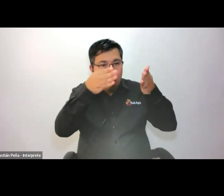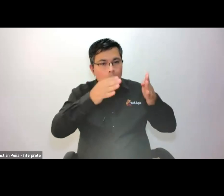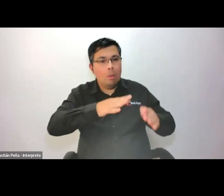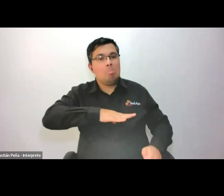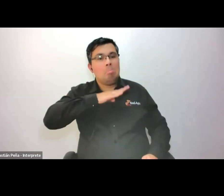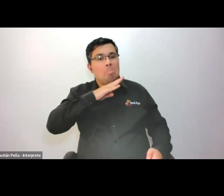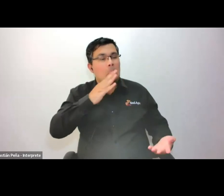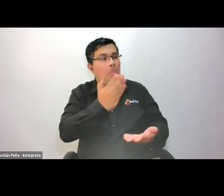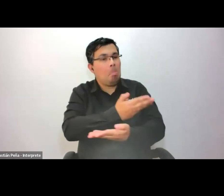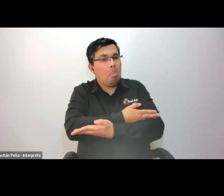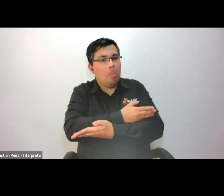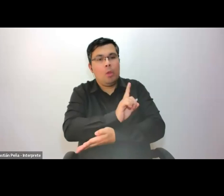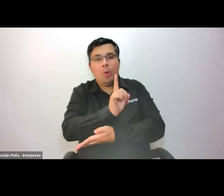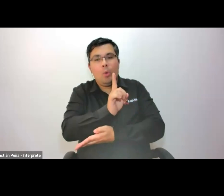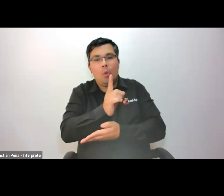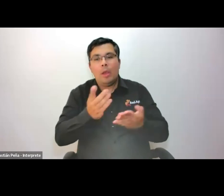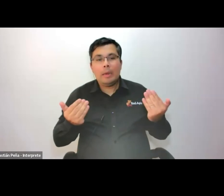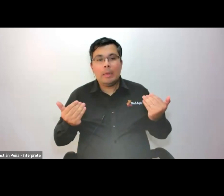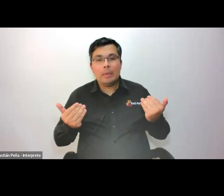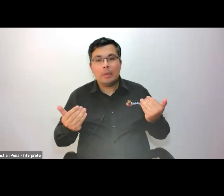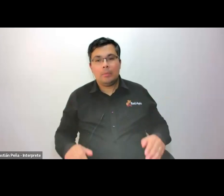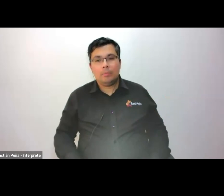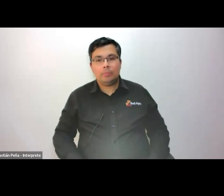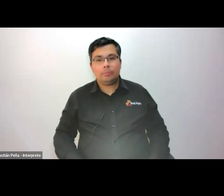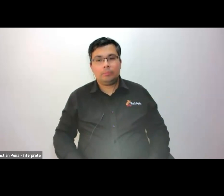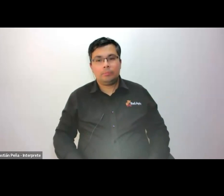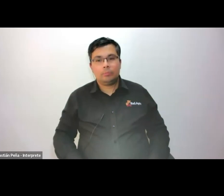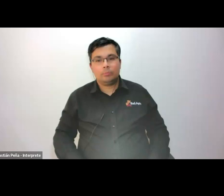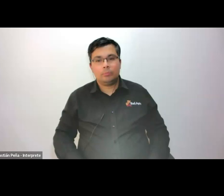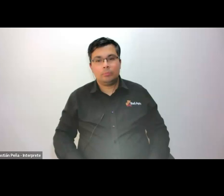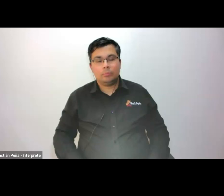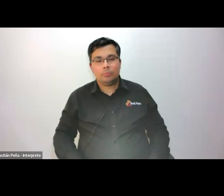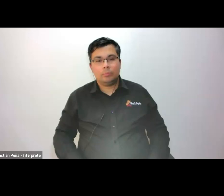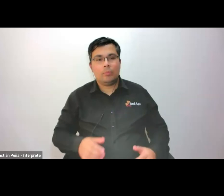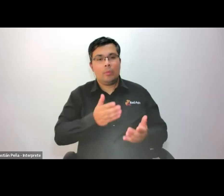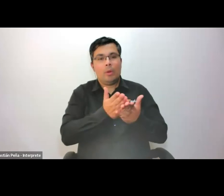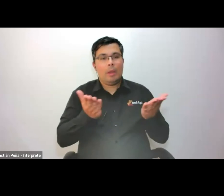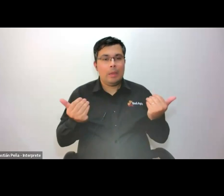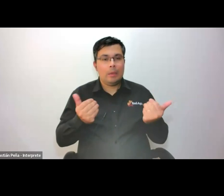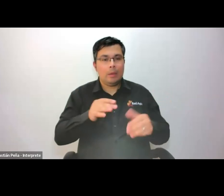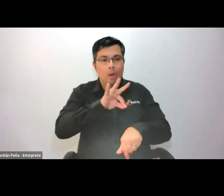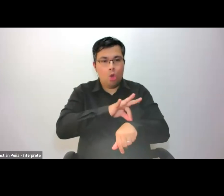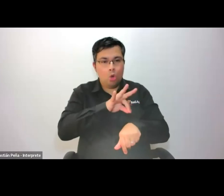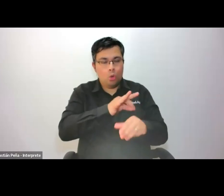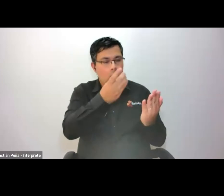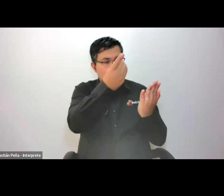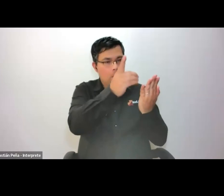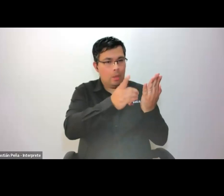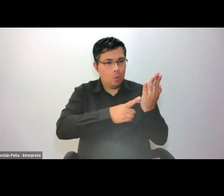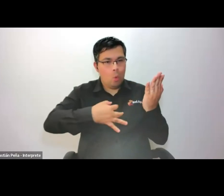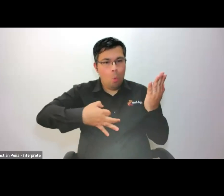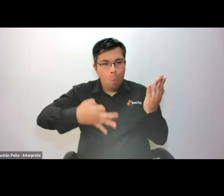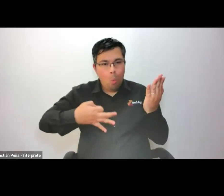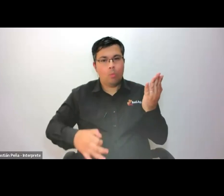que se requiere corroborar con el diagnóstico correspondiente. Esto para que no se ocupe como una